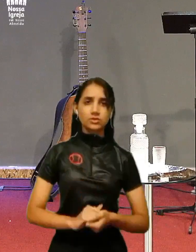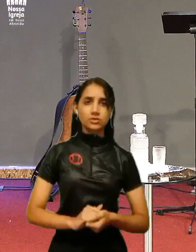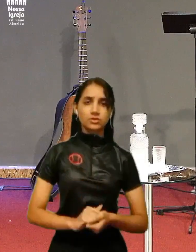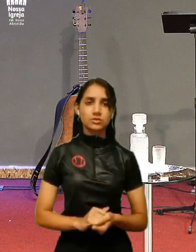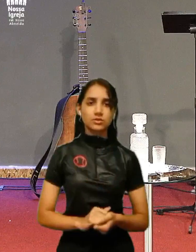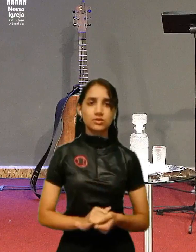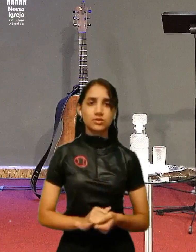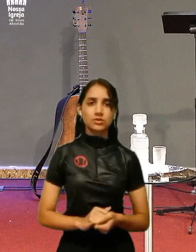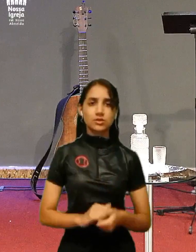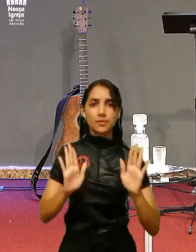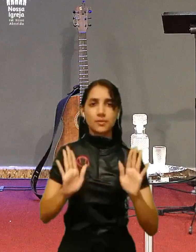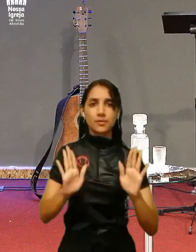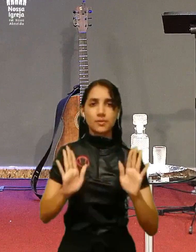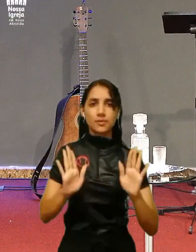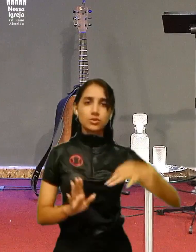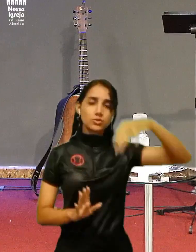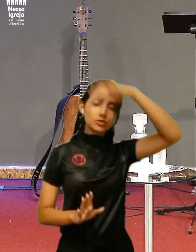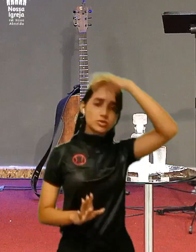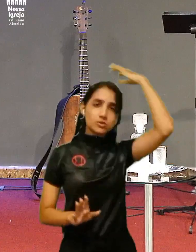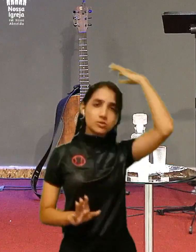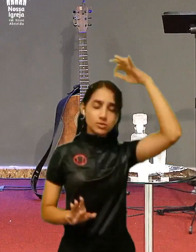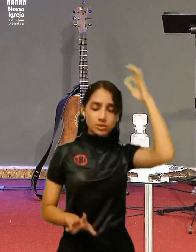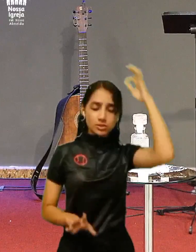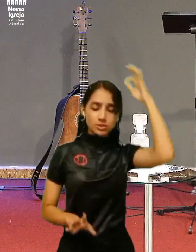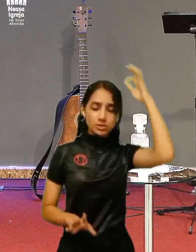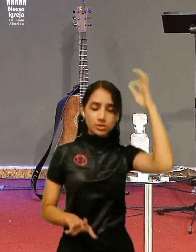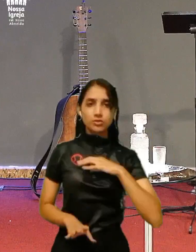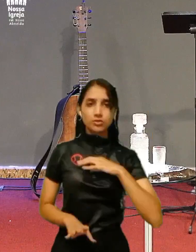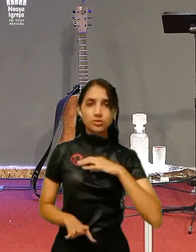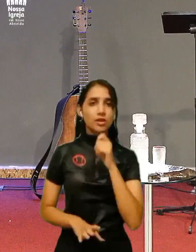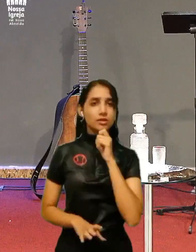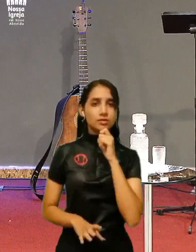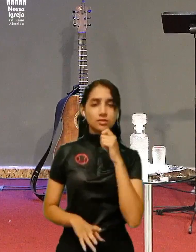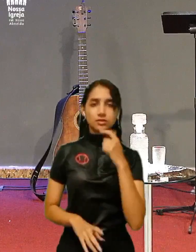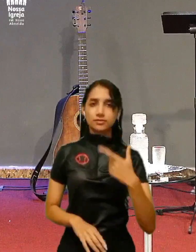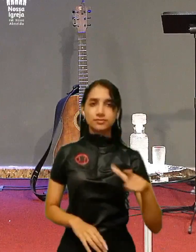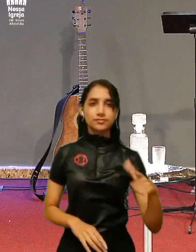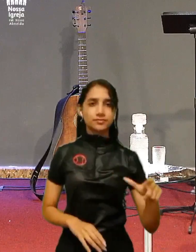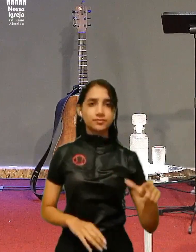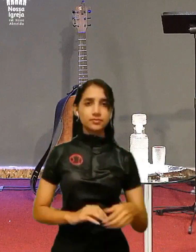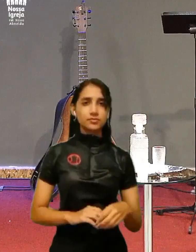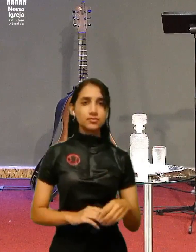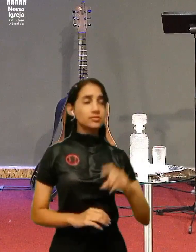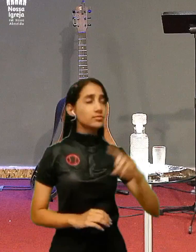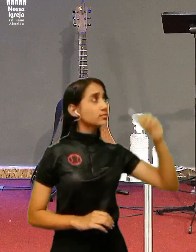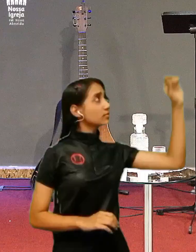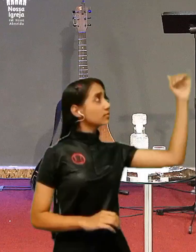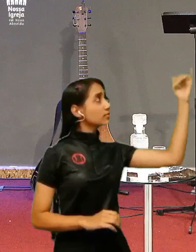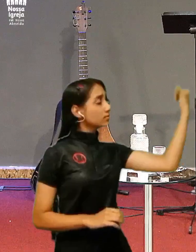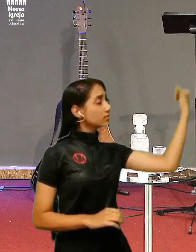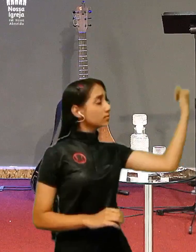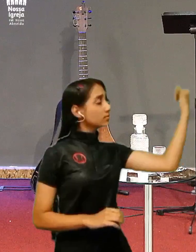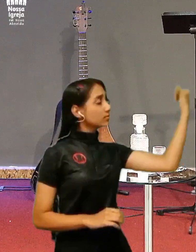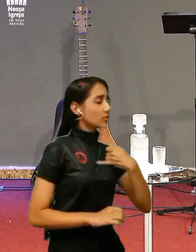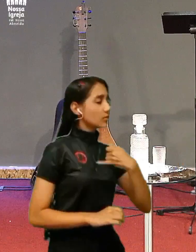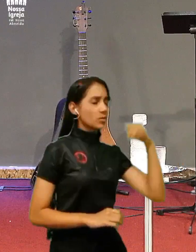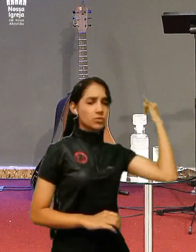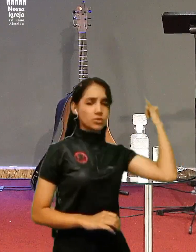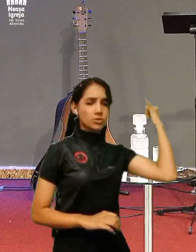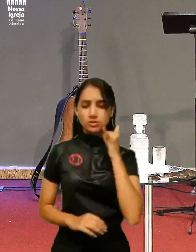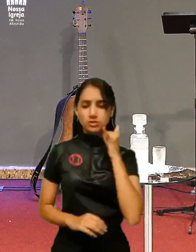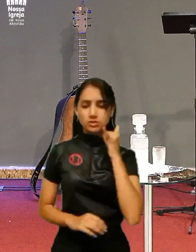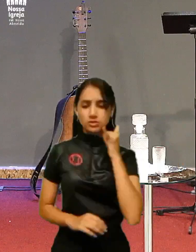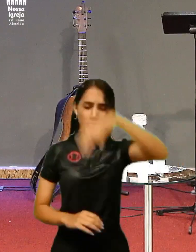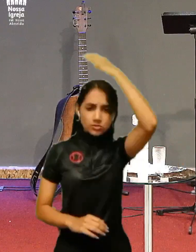havia neles o Espírito. Então me disse: profetiza o Espírito, profetiza, ó filho do homem, e